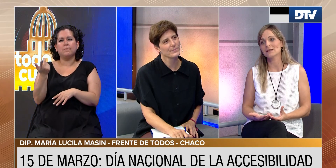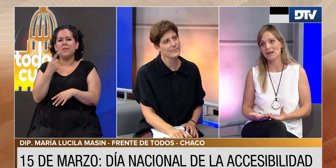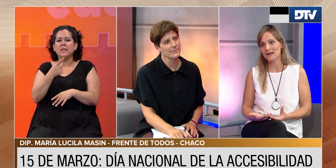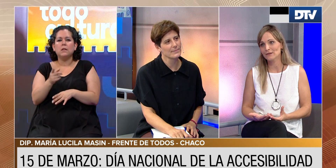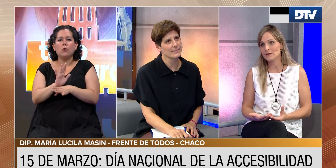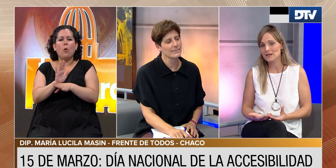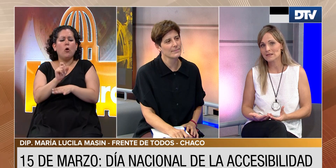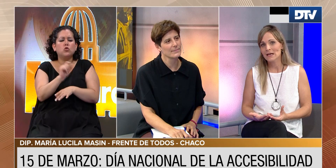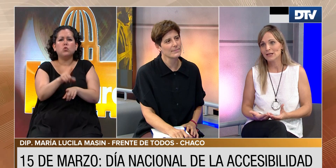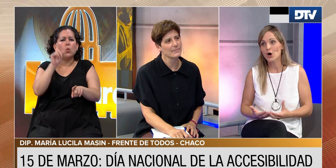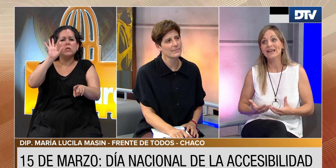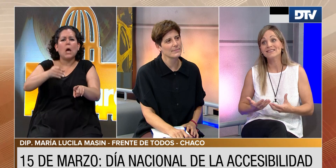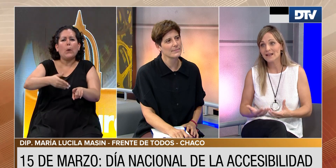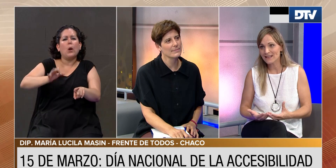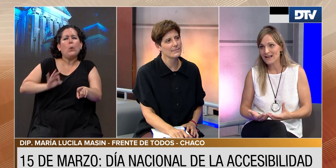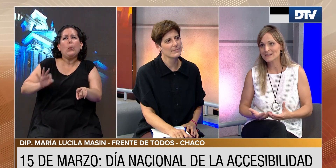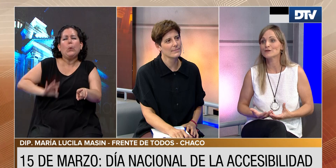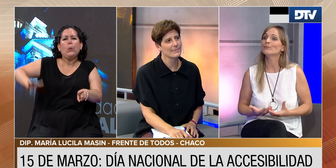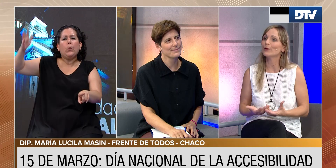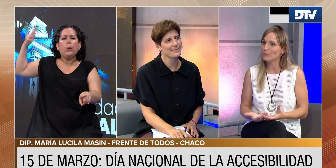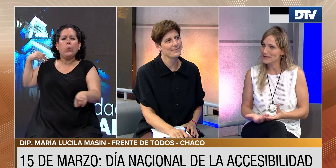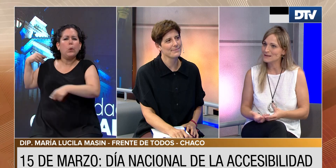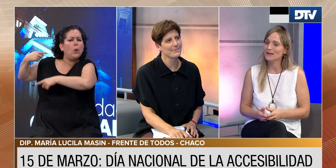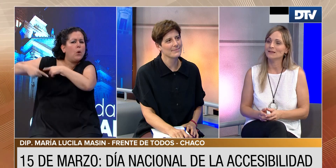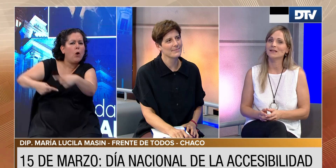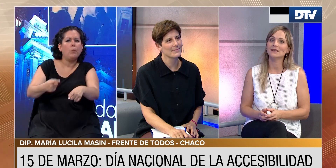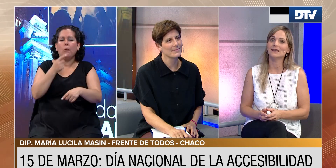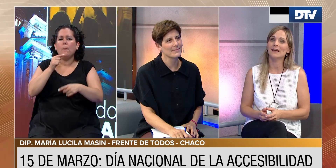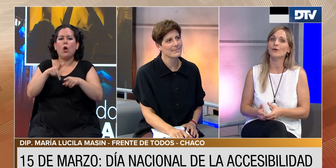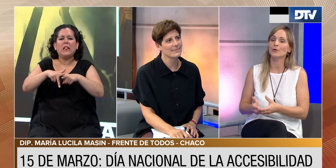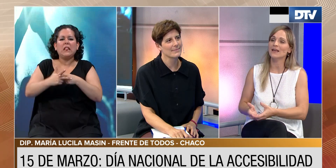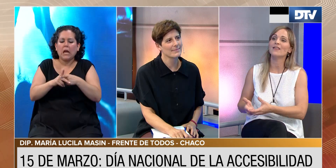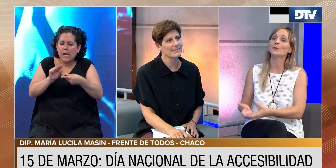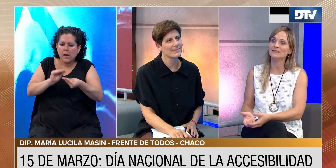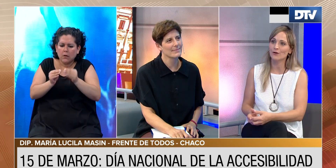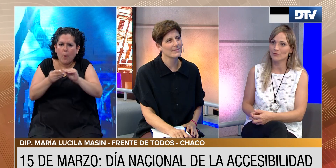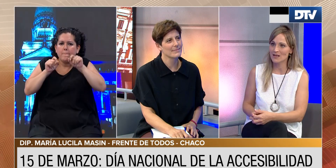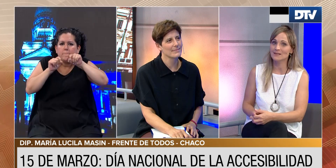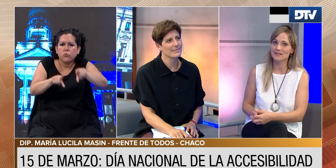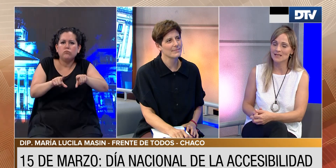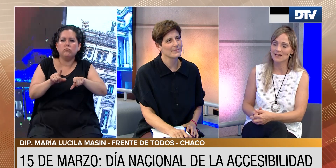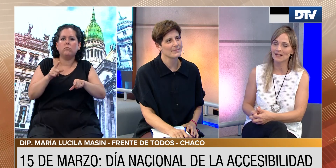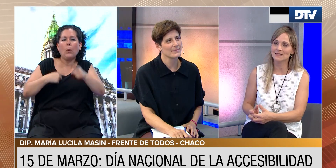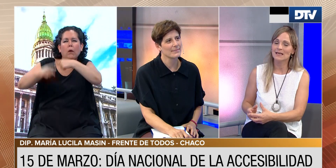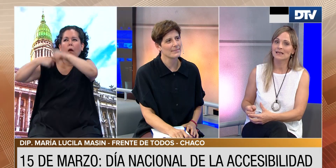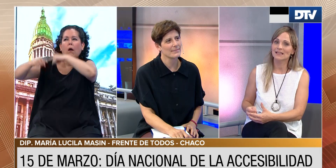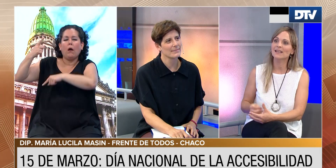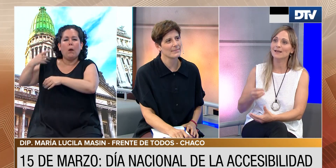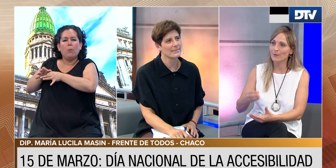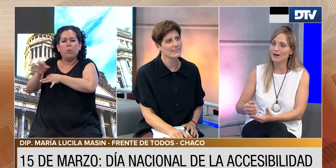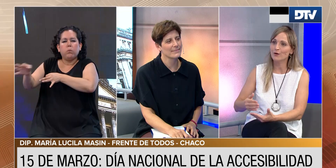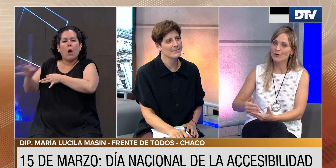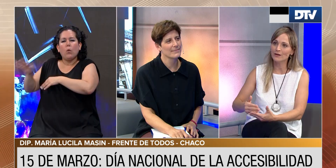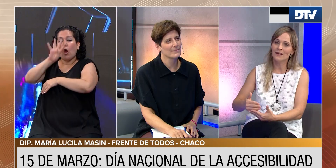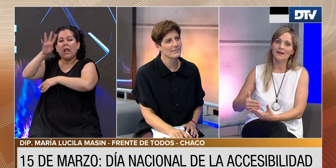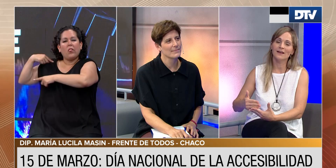saber ancestral. Entonces, digo, hay técnicas que son propias de las comunidades, de nuestras comunidades indígenas, que tienen